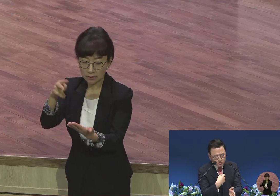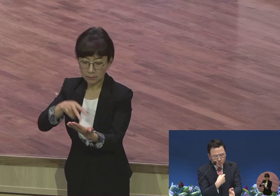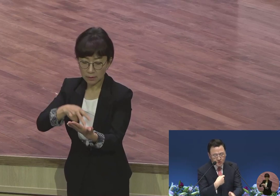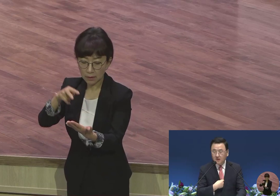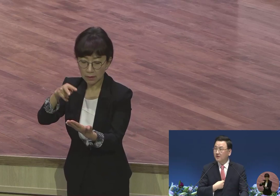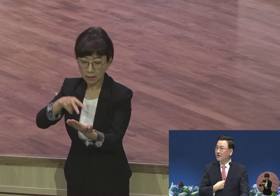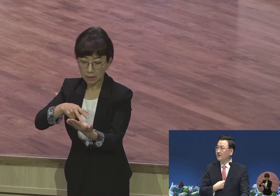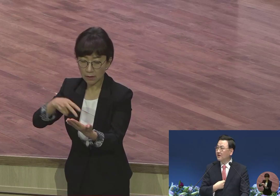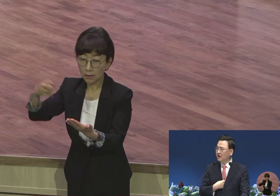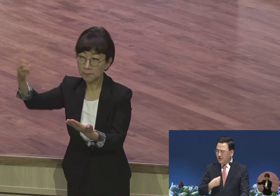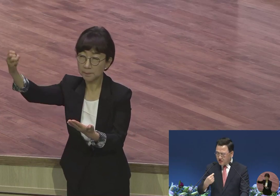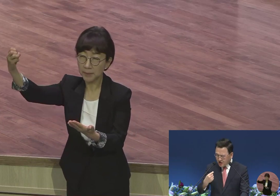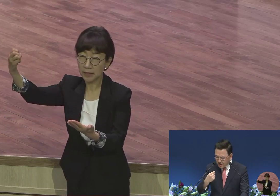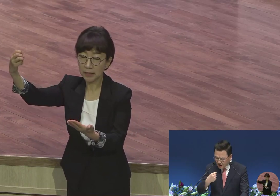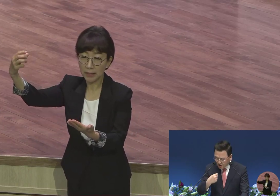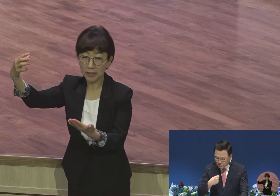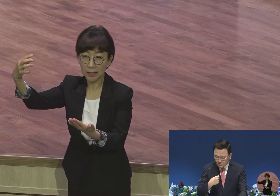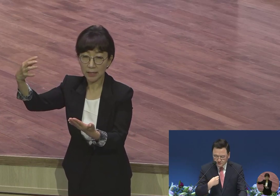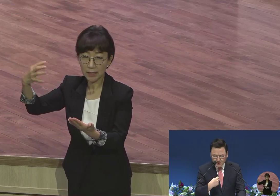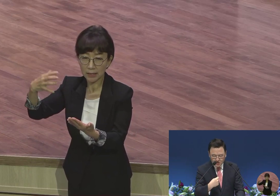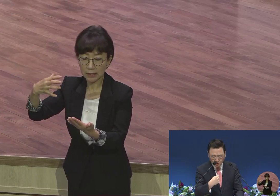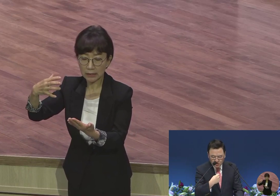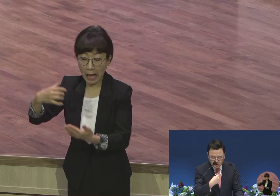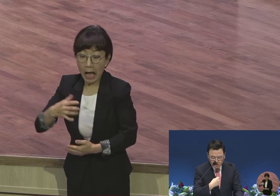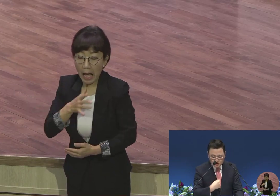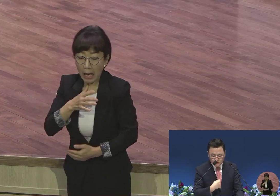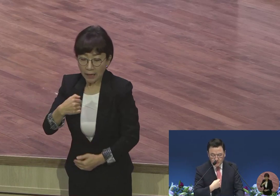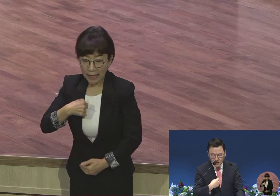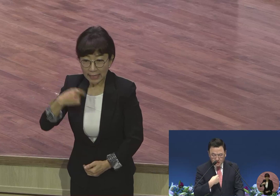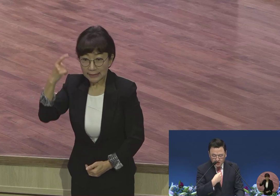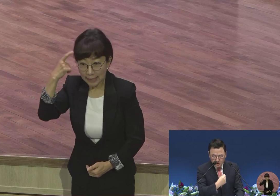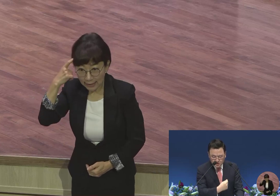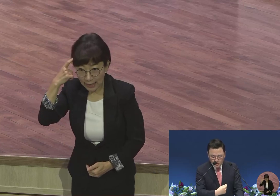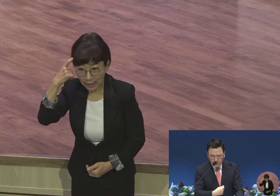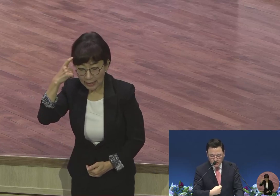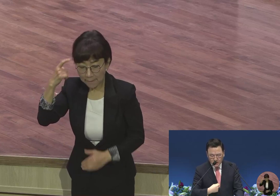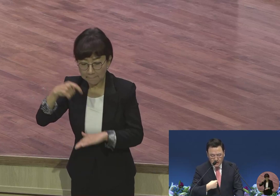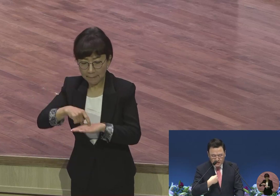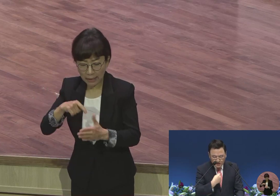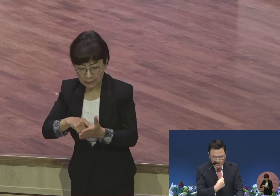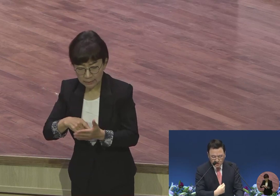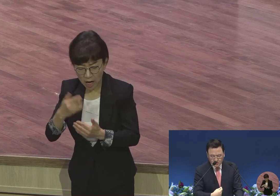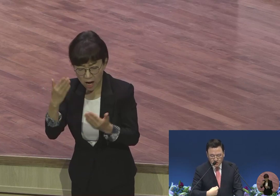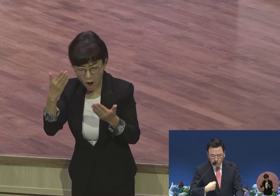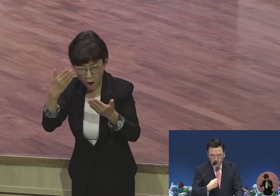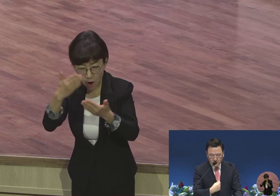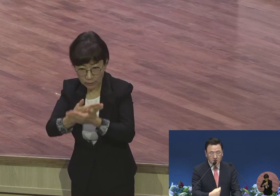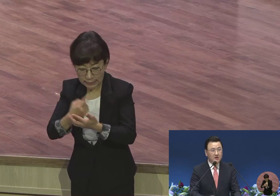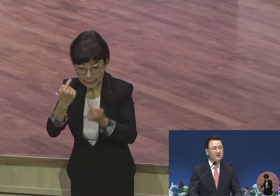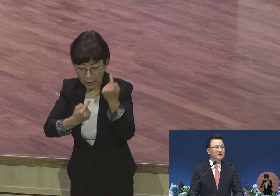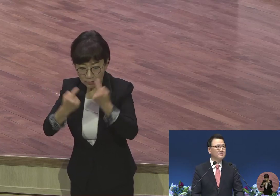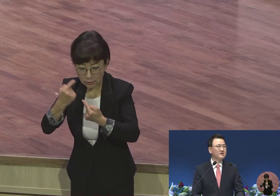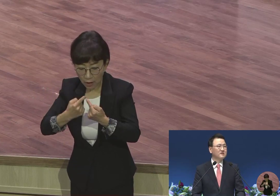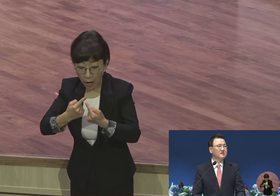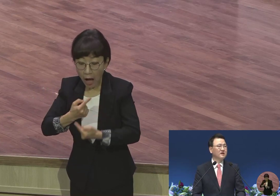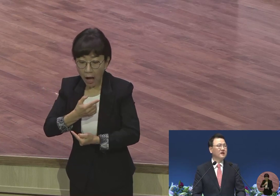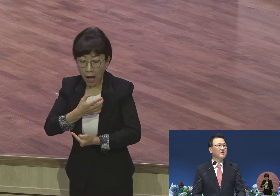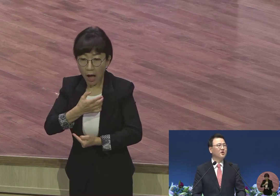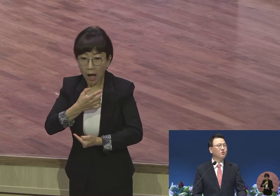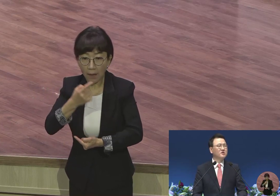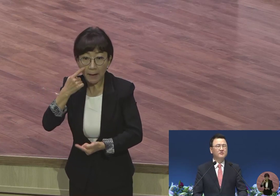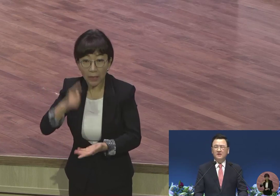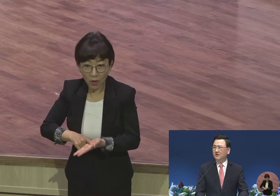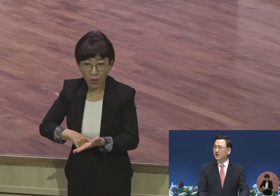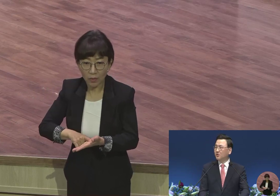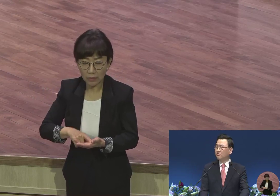내 어둠을 보게 하는 거예요. 내 생각의 어둠, 내 정신의 어둠, 내 속의 상처들을 보게 합니다. 아,